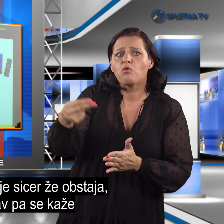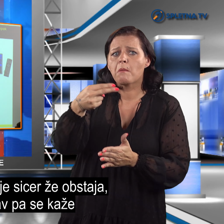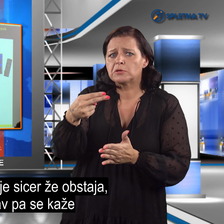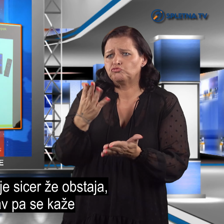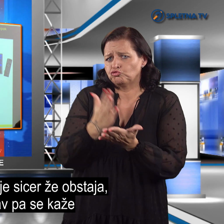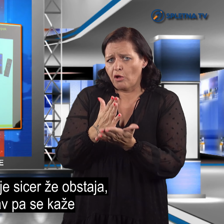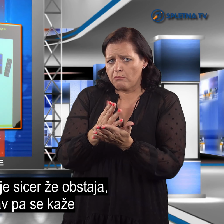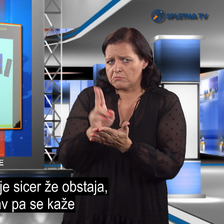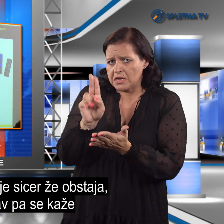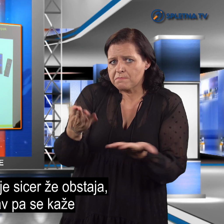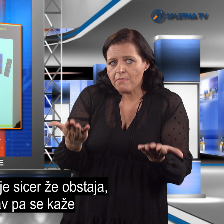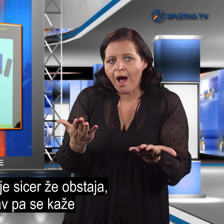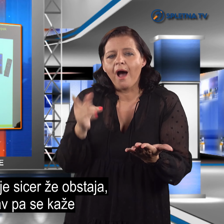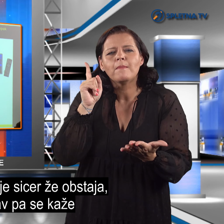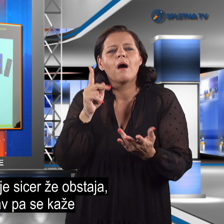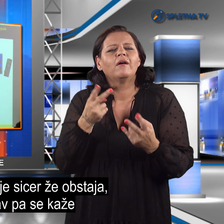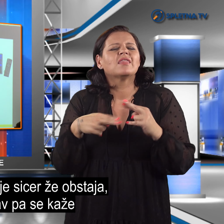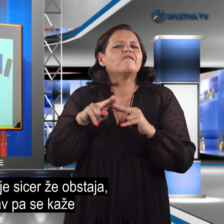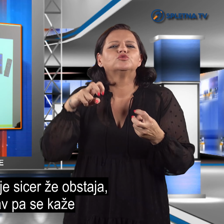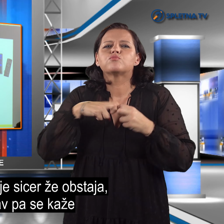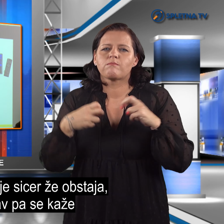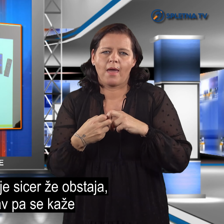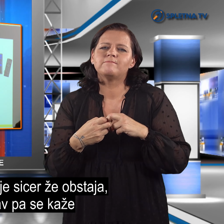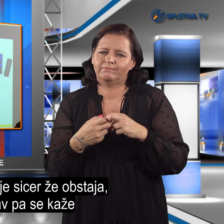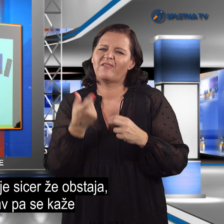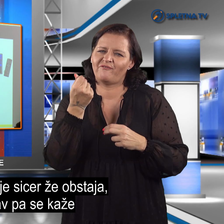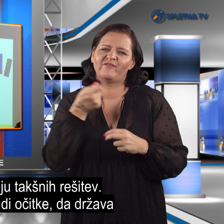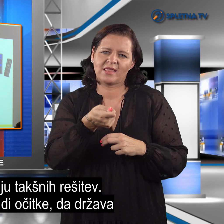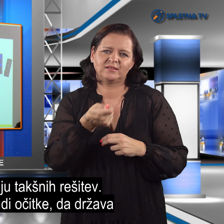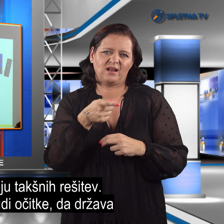že obstaja. Več težav pa se kaže pri financiranju takšnih rešitev.